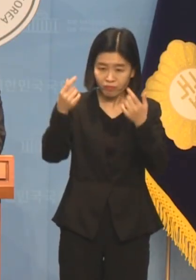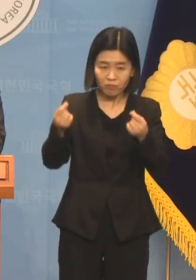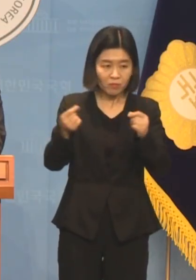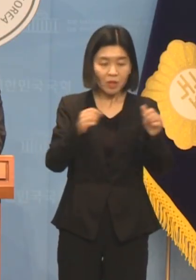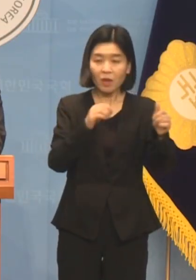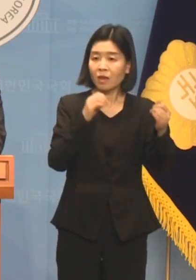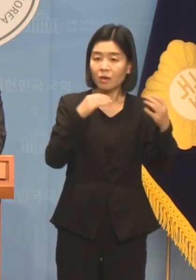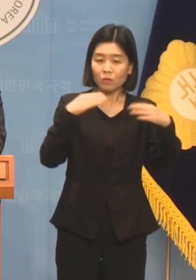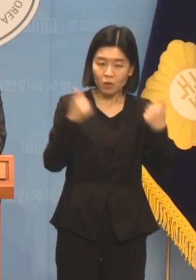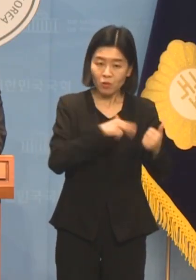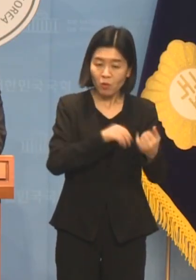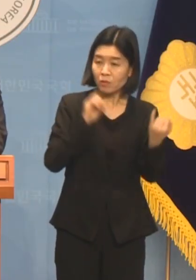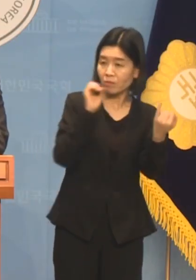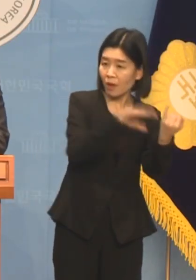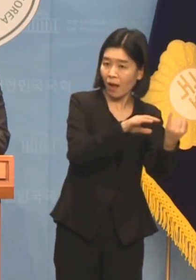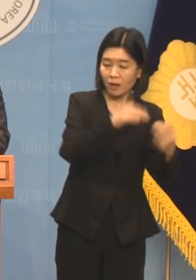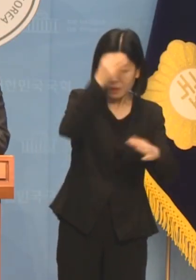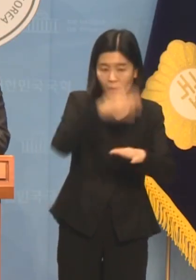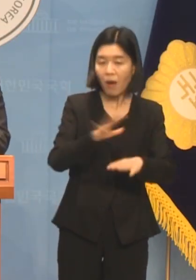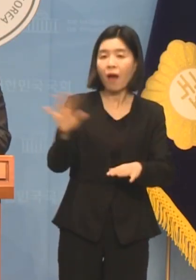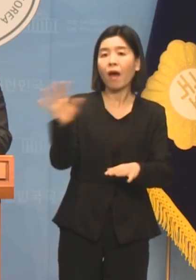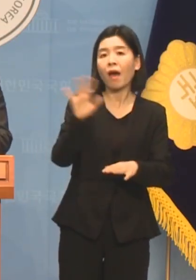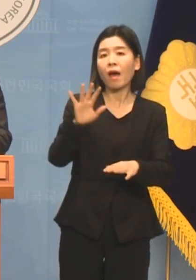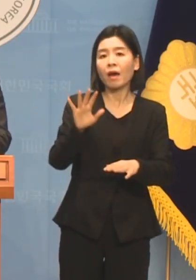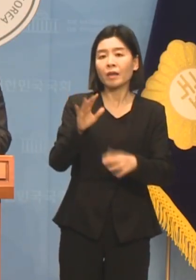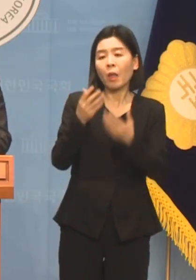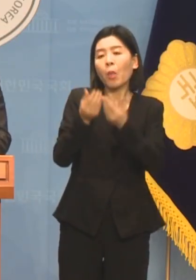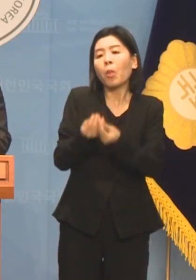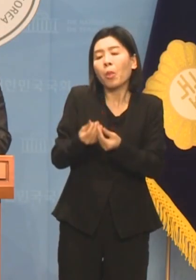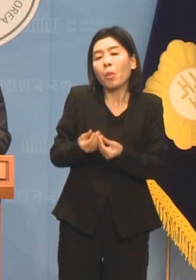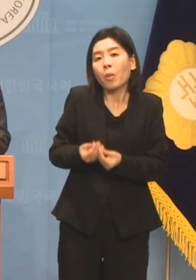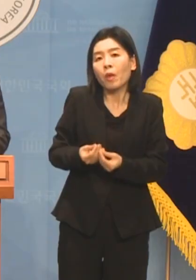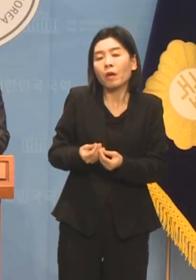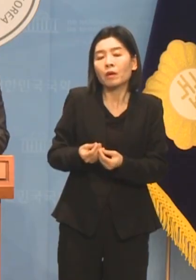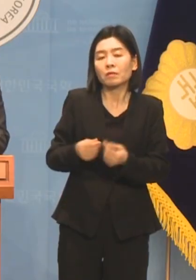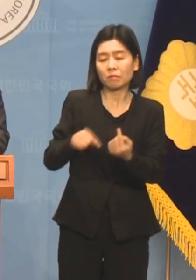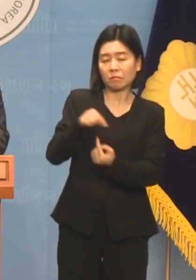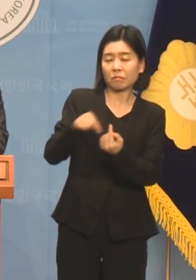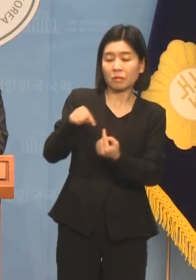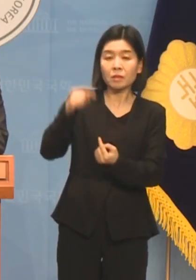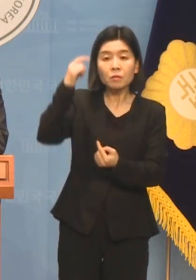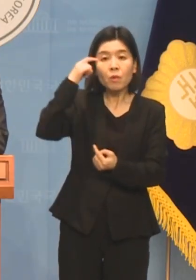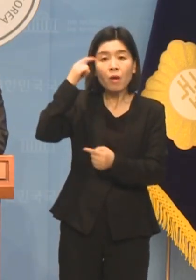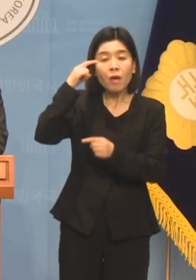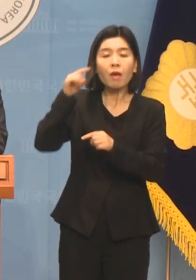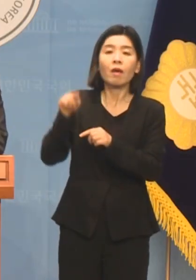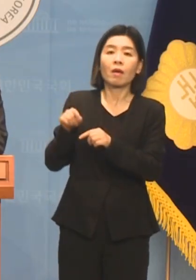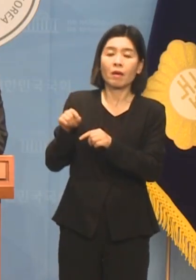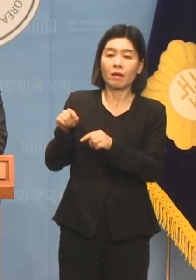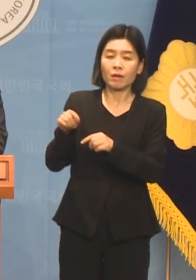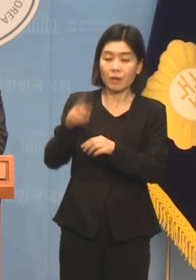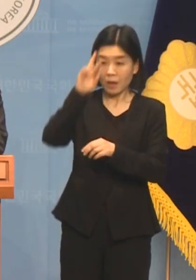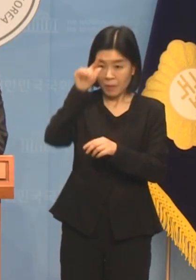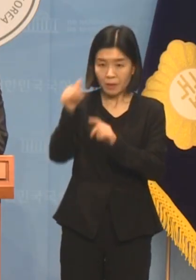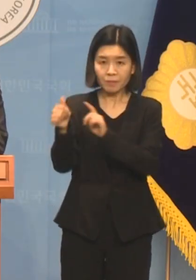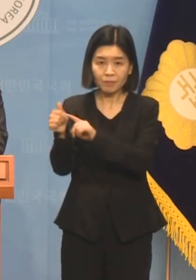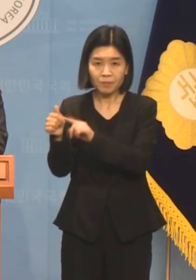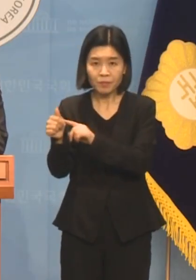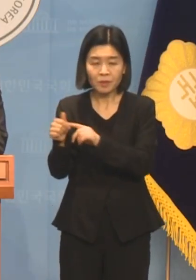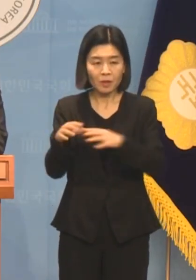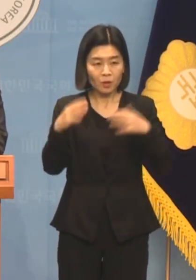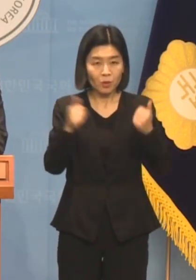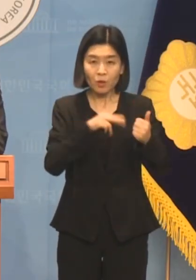하고도 사과를 거부하고 변명으로 일관하는 이유가 무엇입니까? 동료 의원을 향한